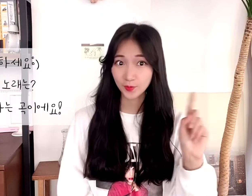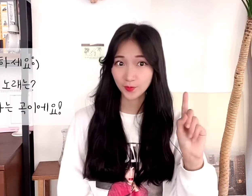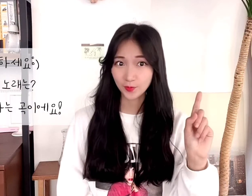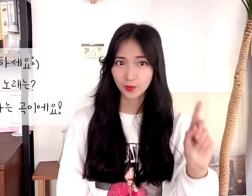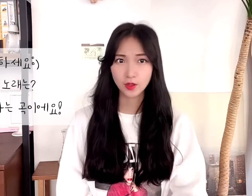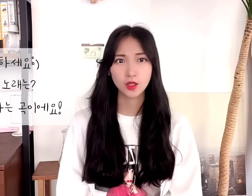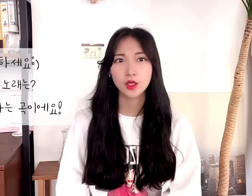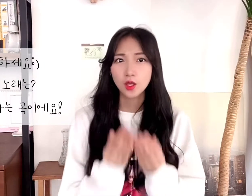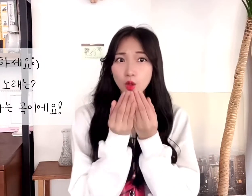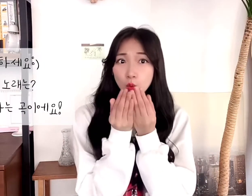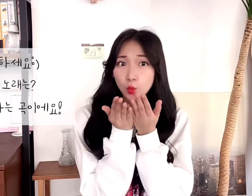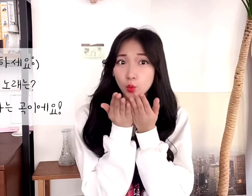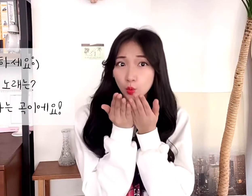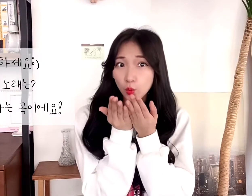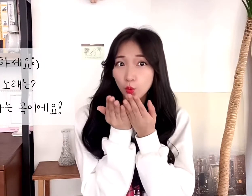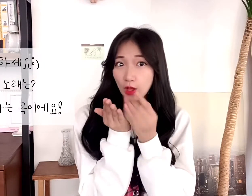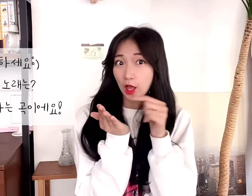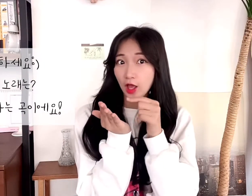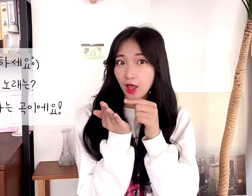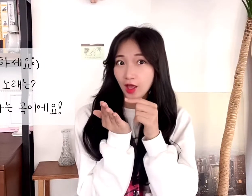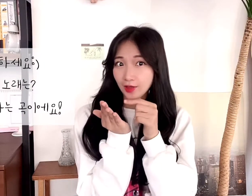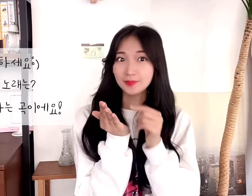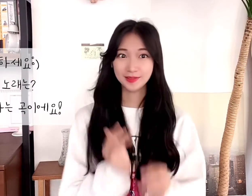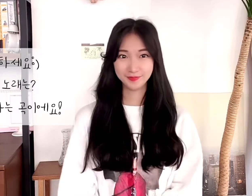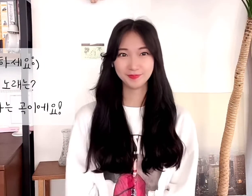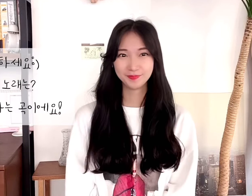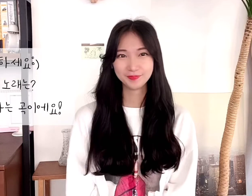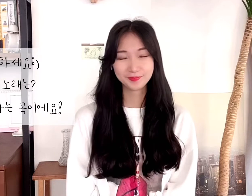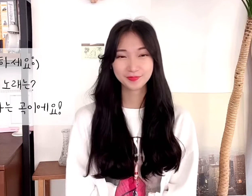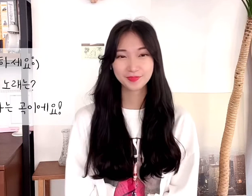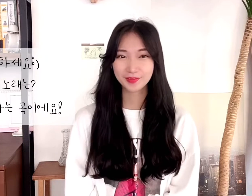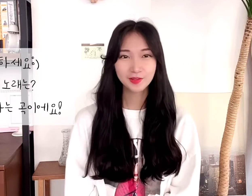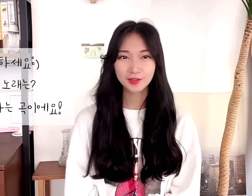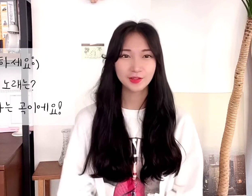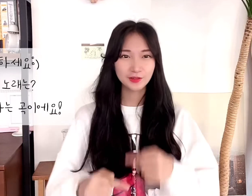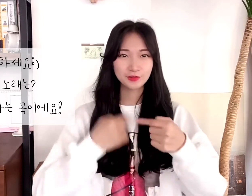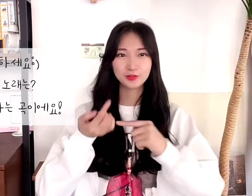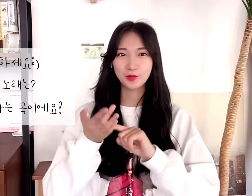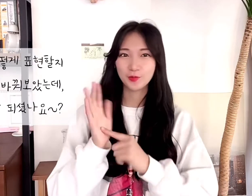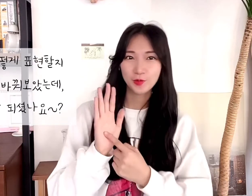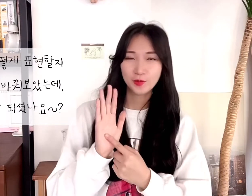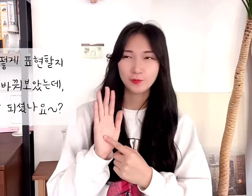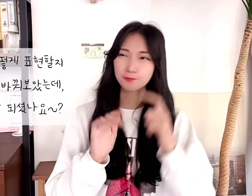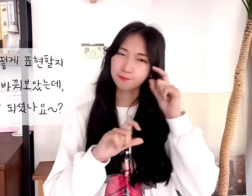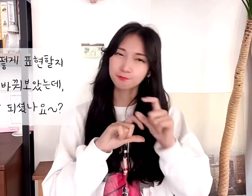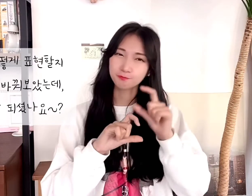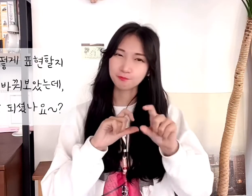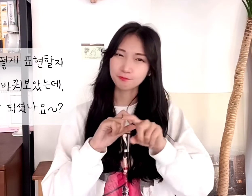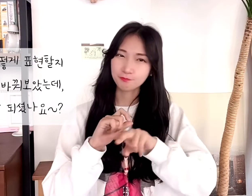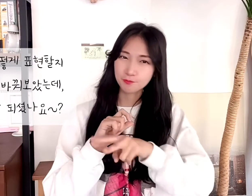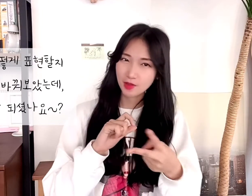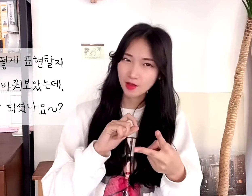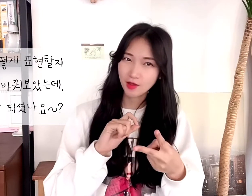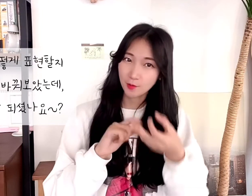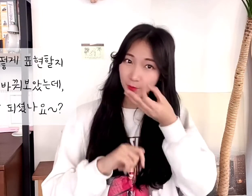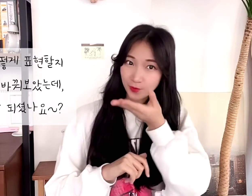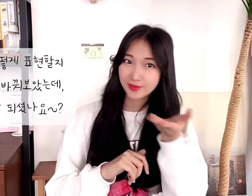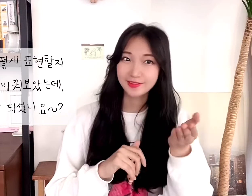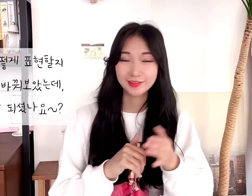-음-음-음-음-음-음-음-음-음-음-음-음-음-음-음